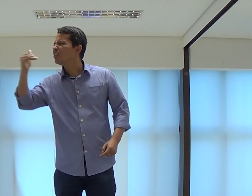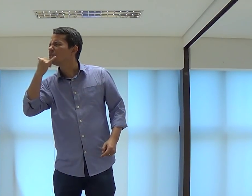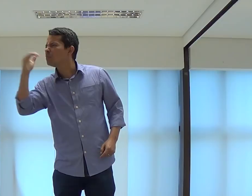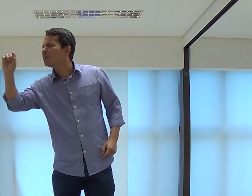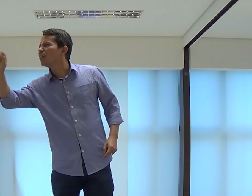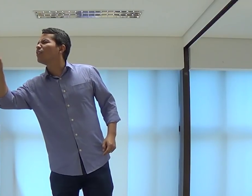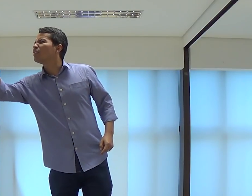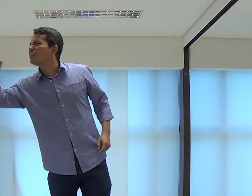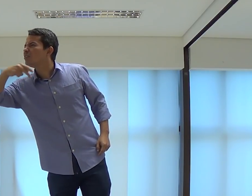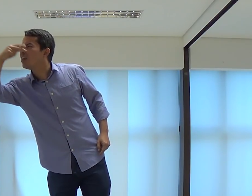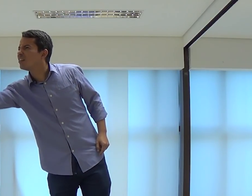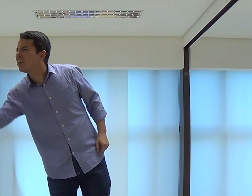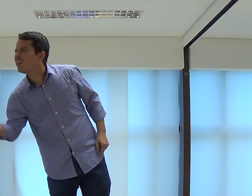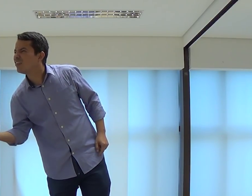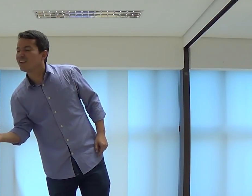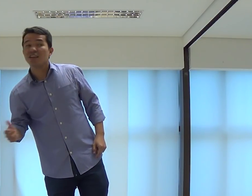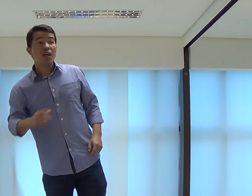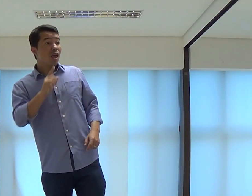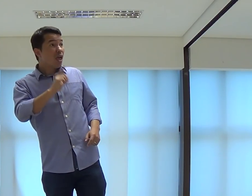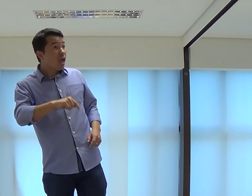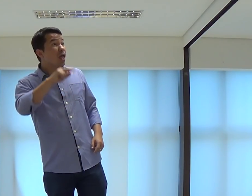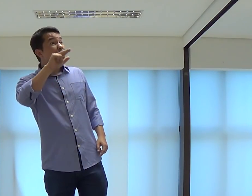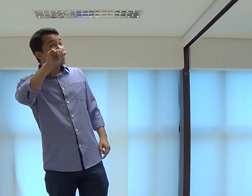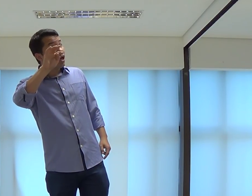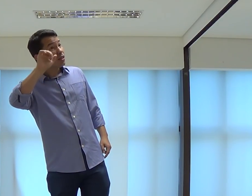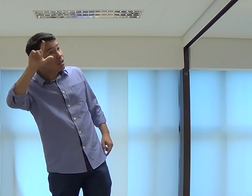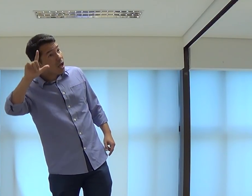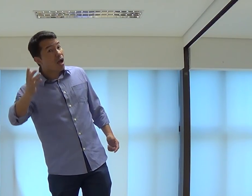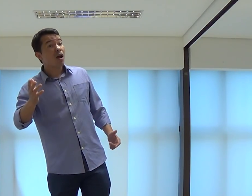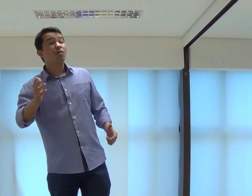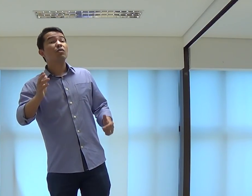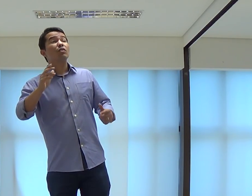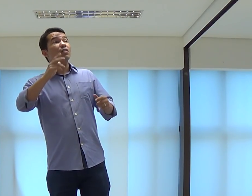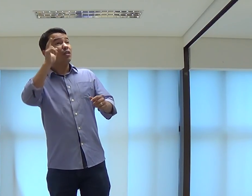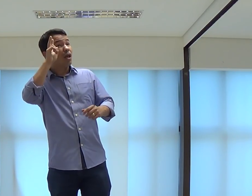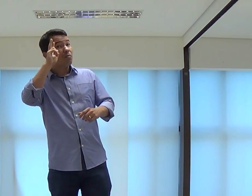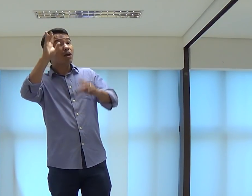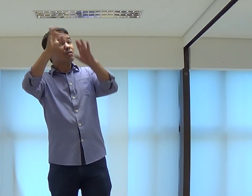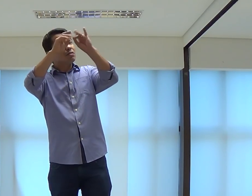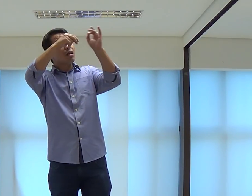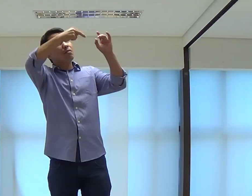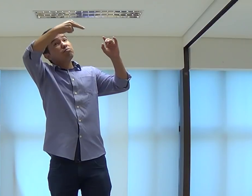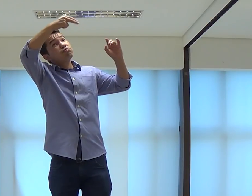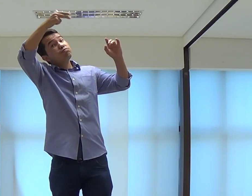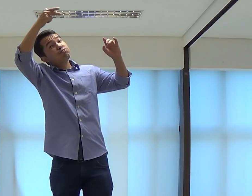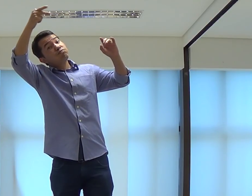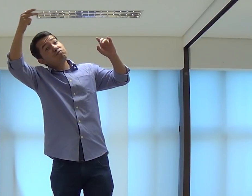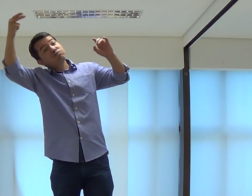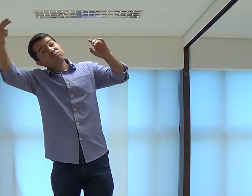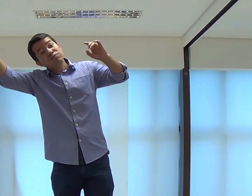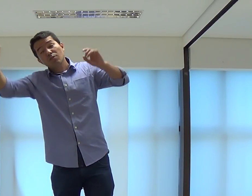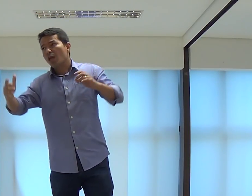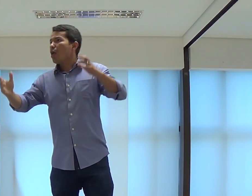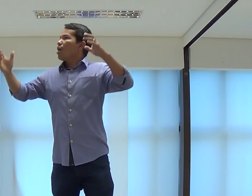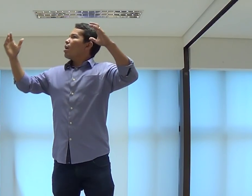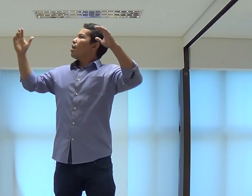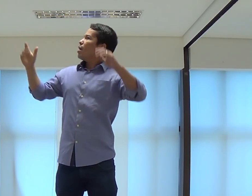eles usavam esse. Ei, que é esse sinal aqui? Ah, Natal, é Natal. É, lembra das estrelas.